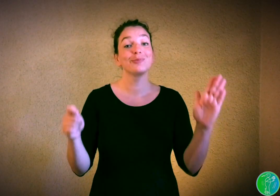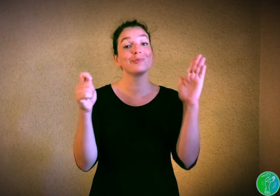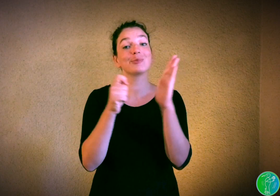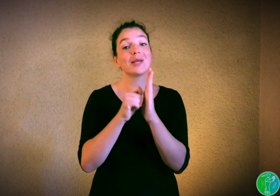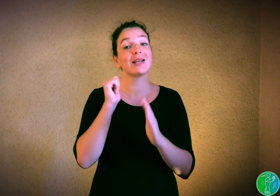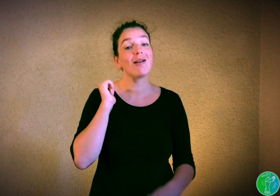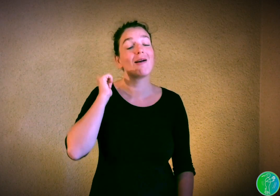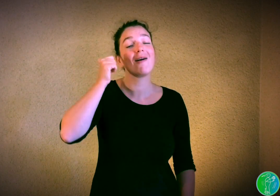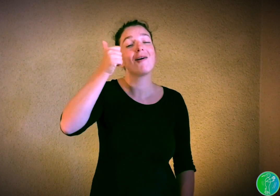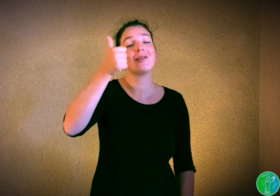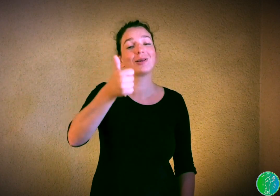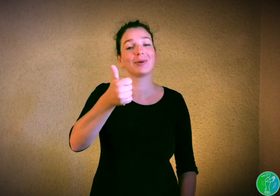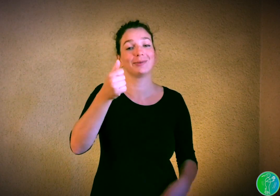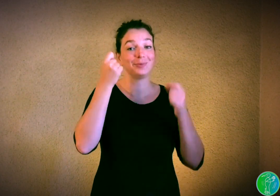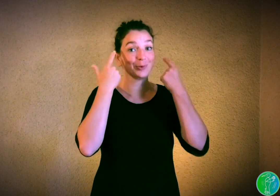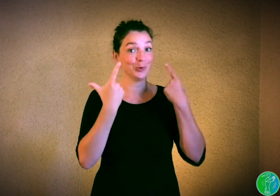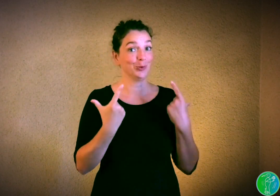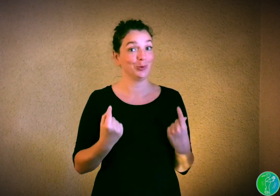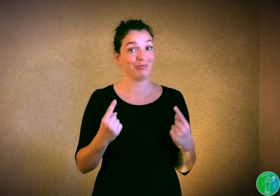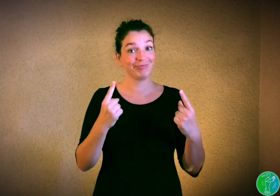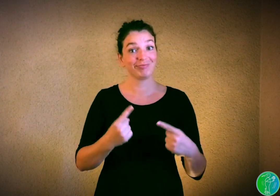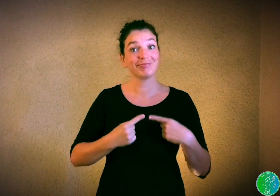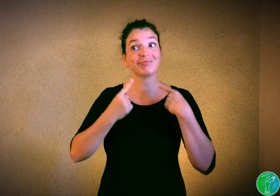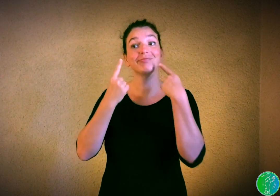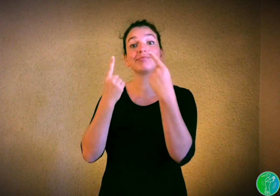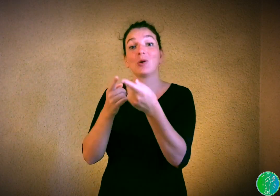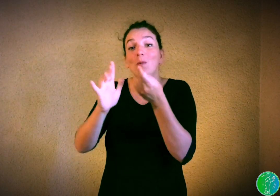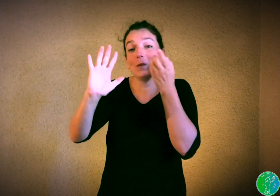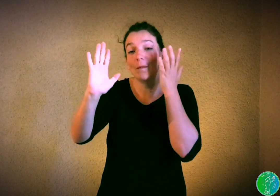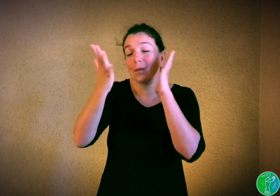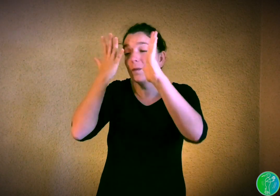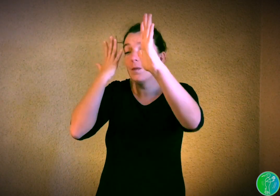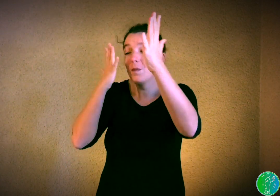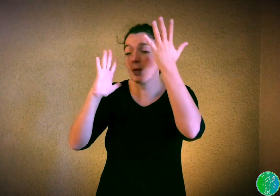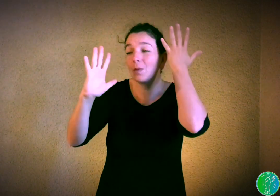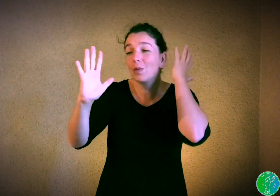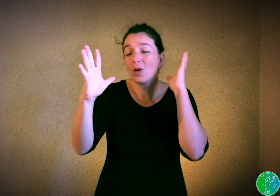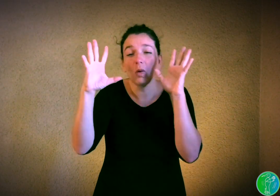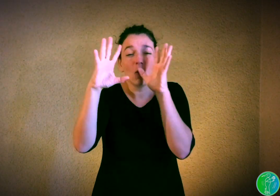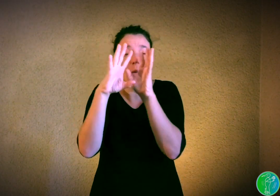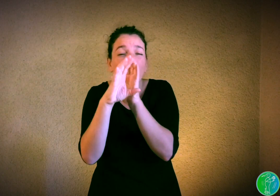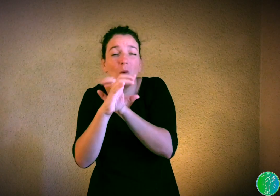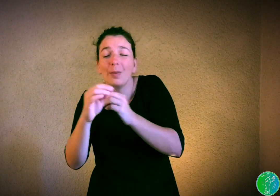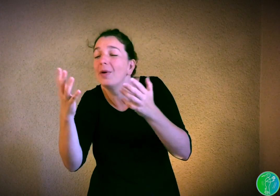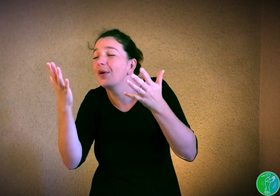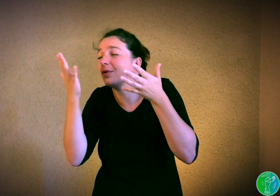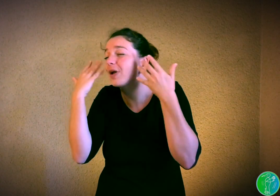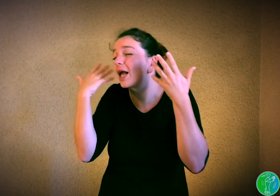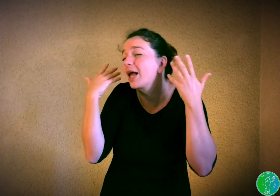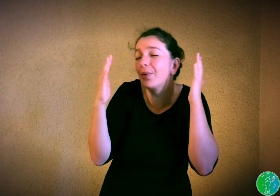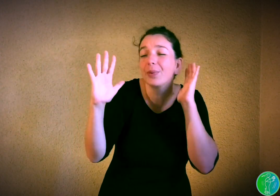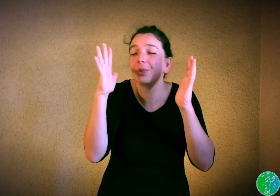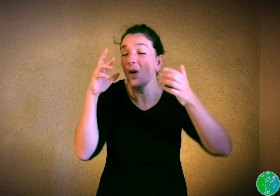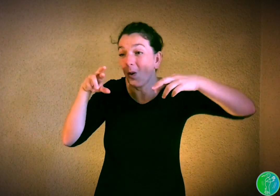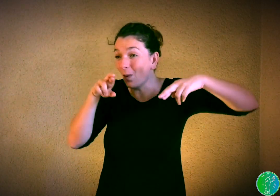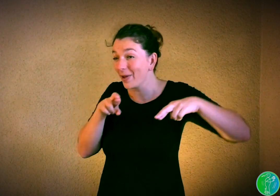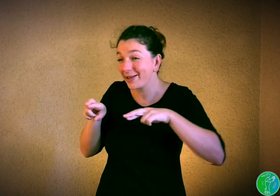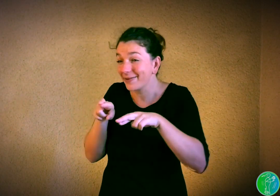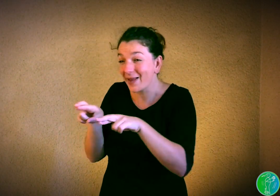Le lendemain, il alla droit à la rivière. Sous les arbres, il faisait sombre et frais. D'ici, on